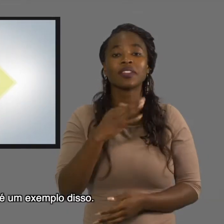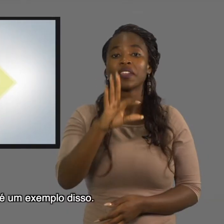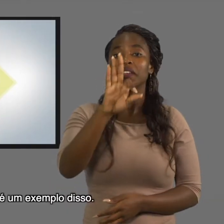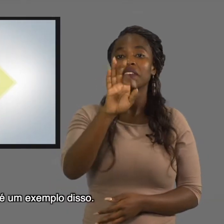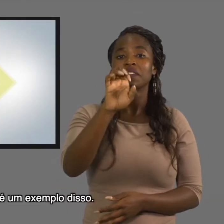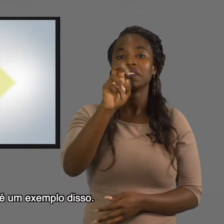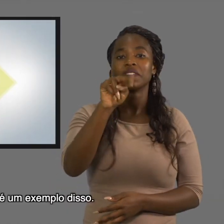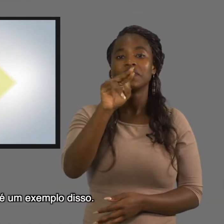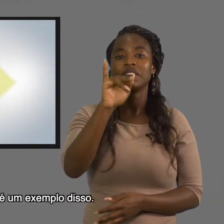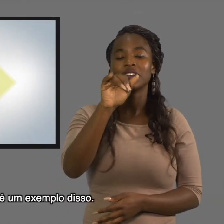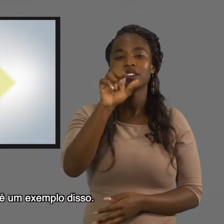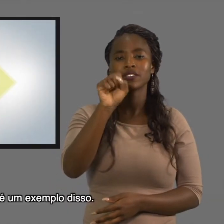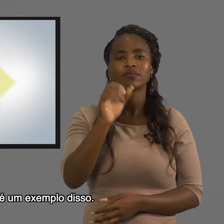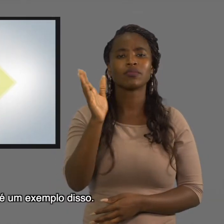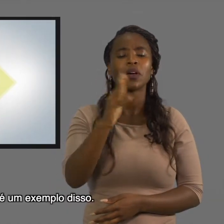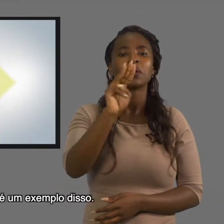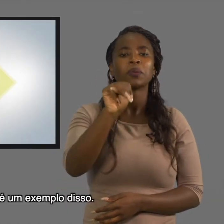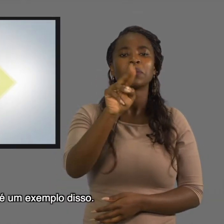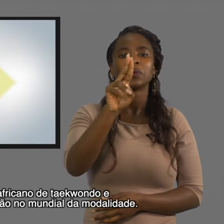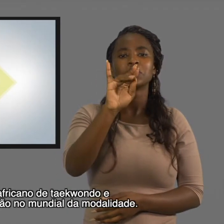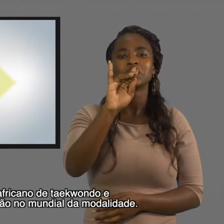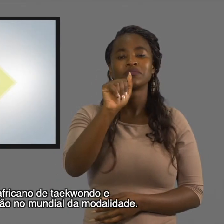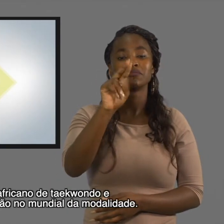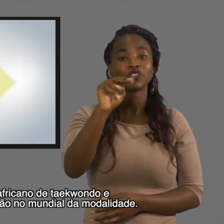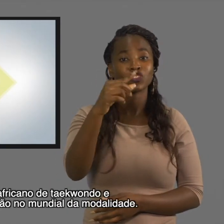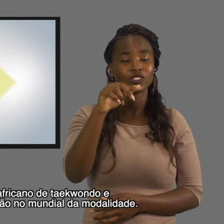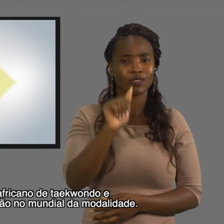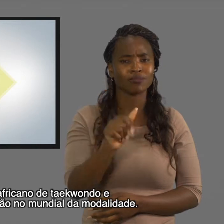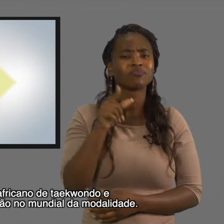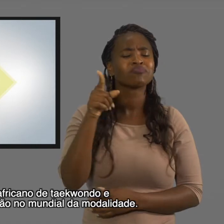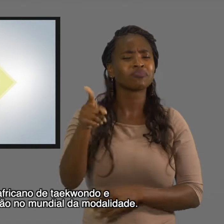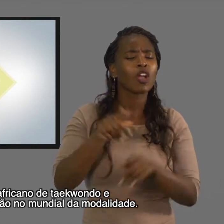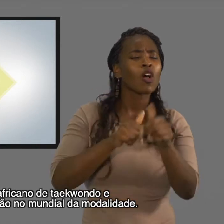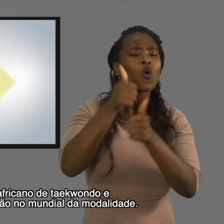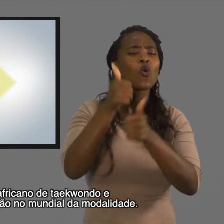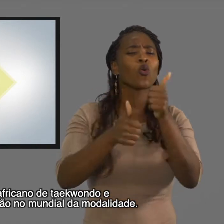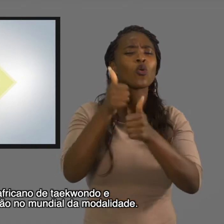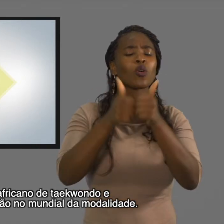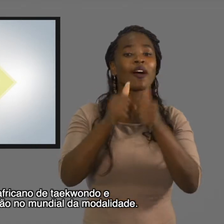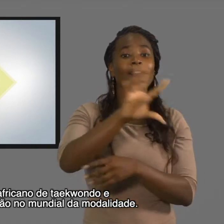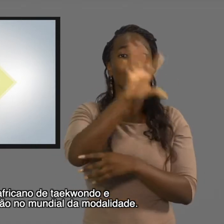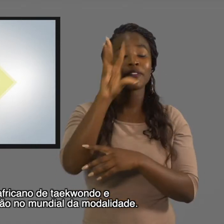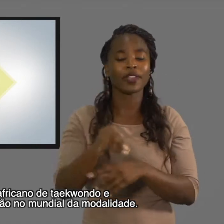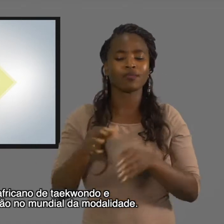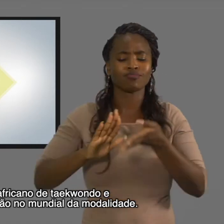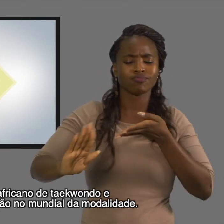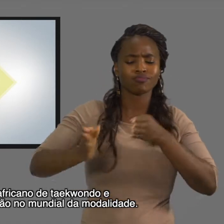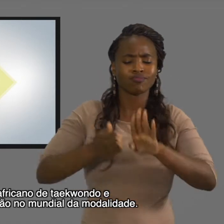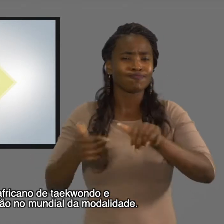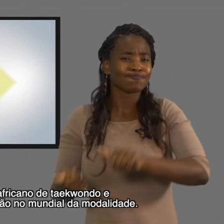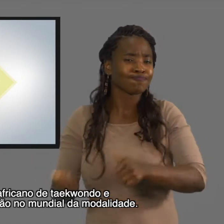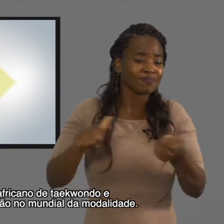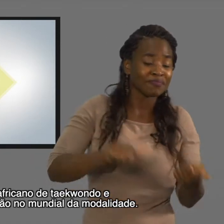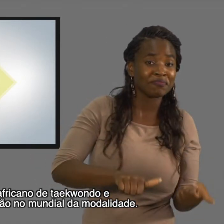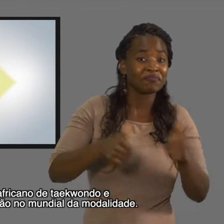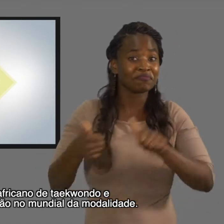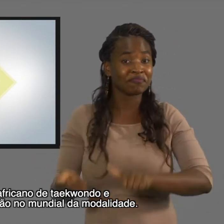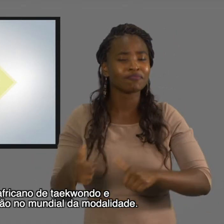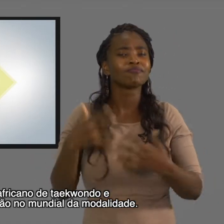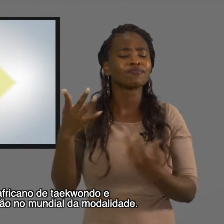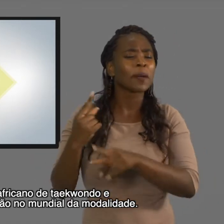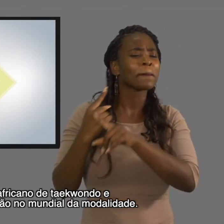Fenias Muyanga é um exemplo disso. Ele é tricampeão africano de taekwondo e já afina a sua